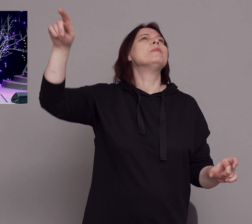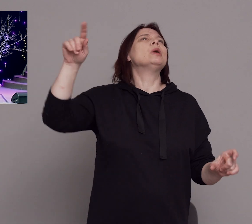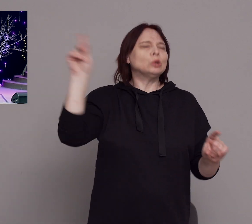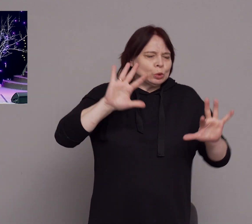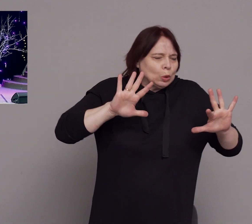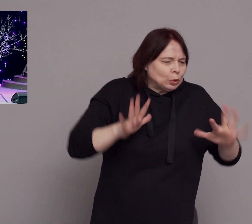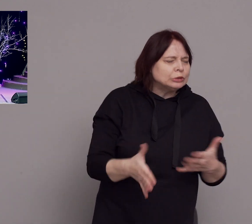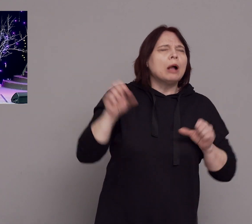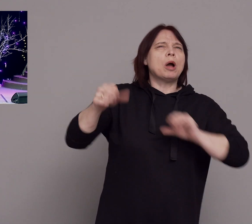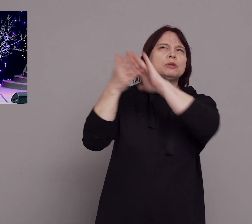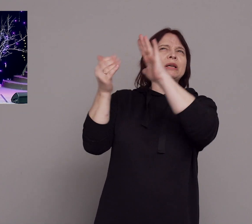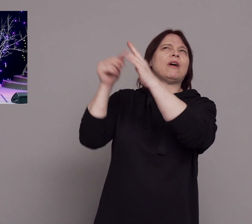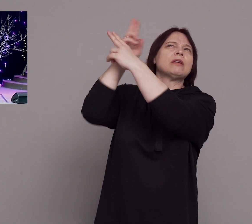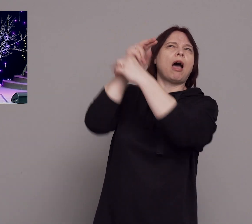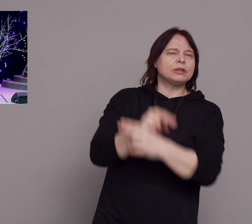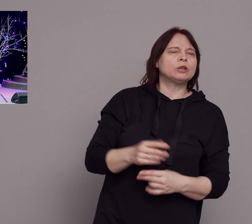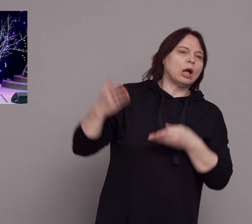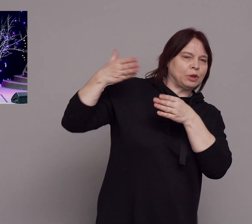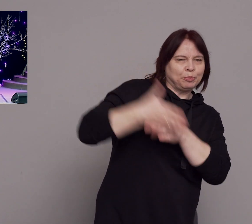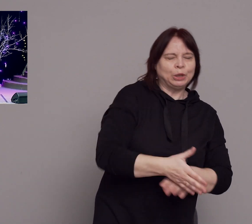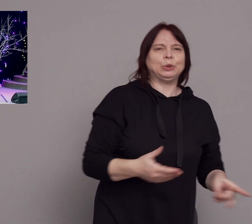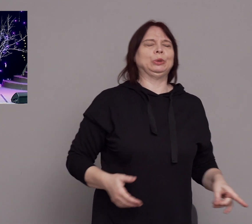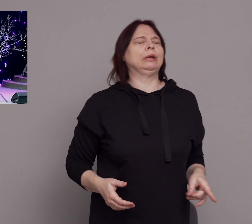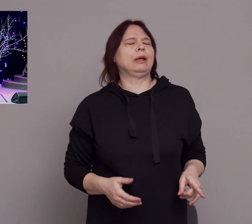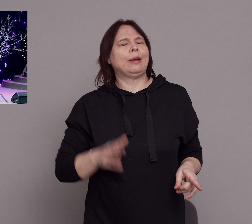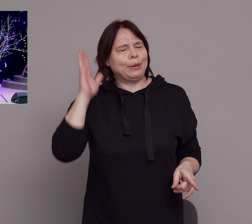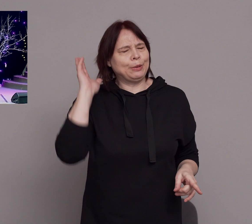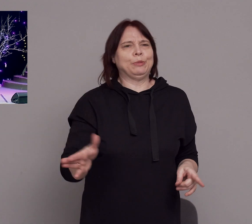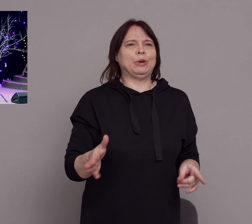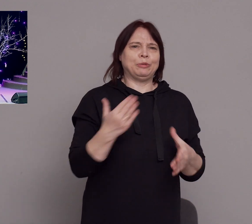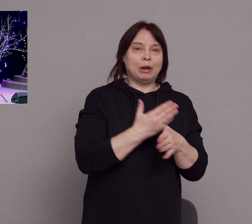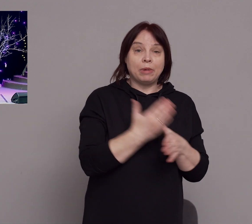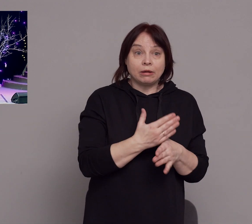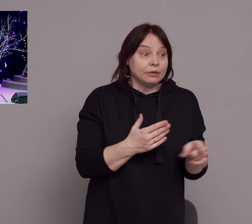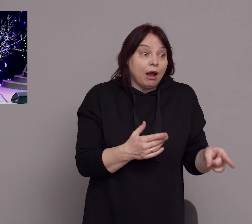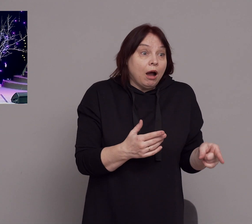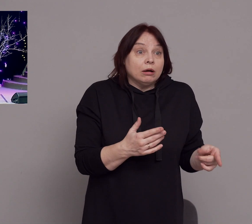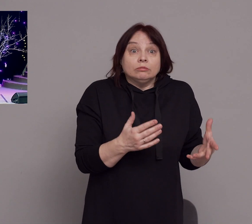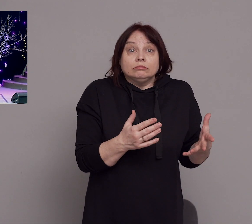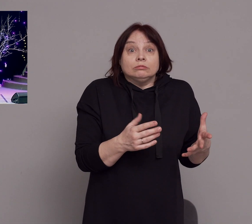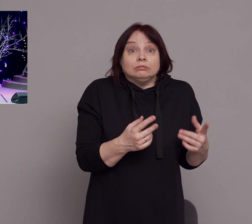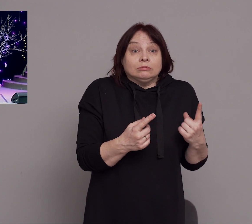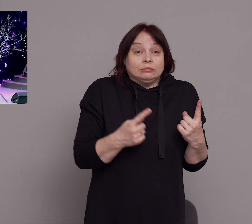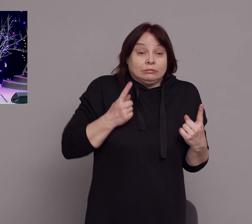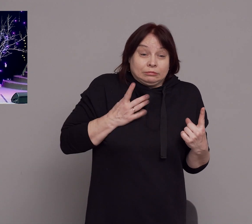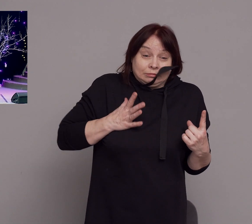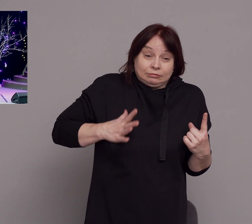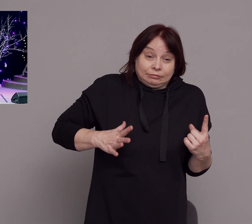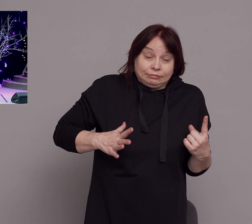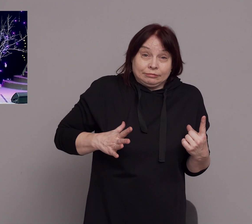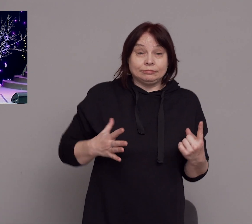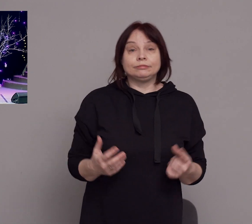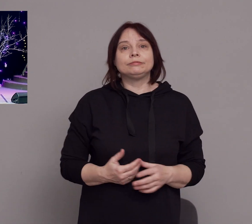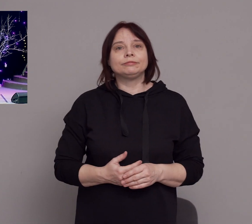В Тимиртау есть, мы знаем пастора из Тимиртау, Игоря Андрейкина, он наш епископ, пастор, и они церковью выпустили одну песню, называется